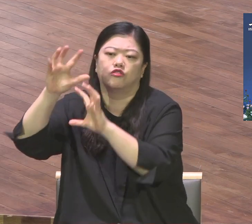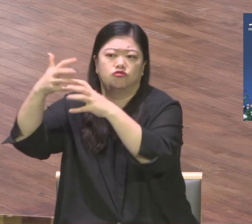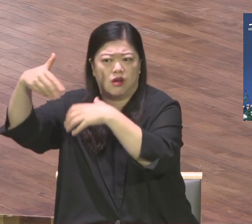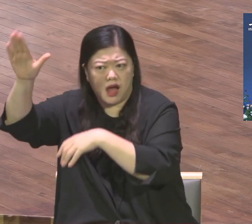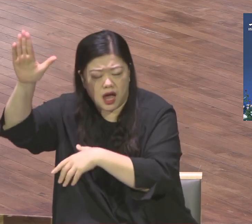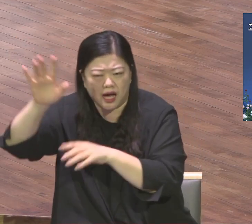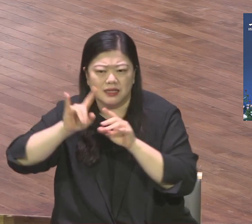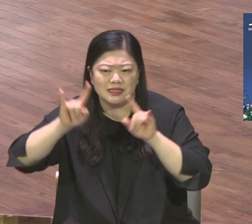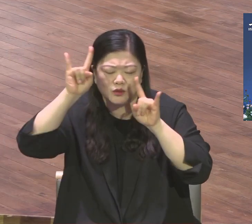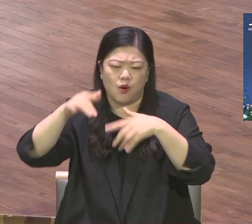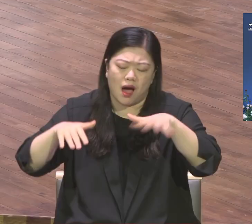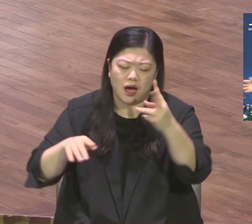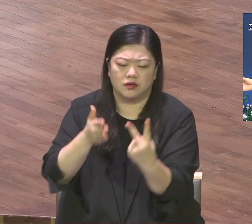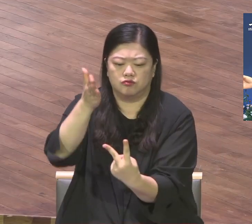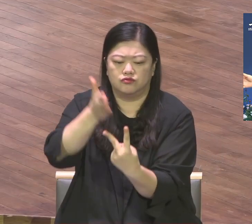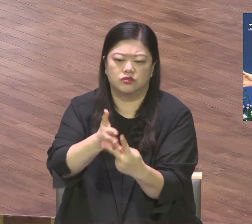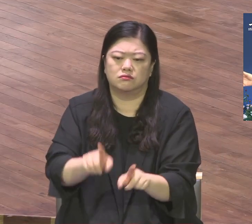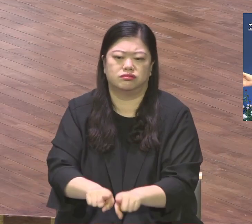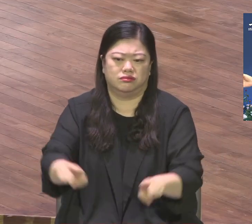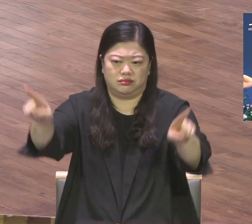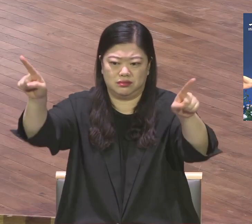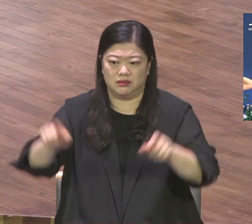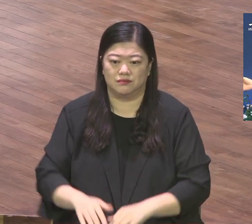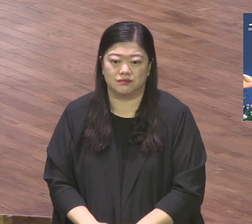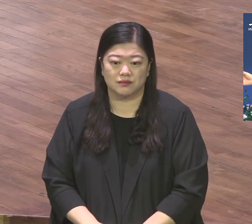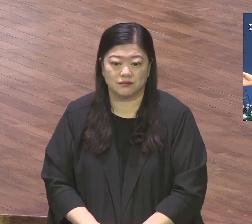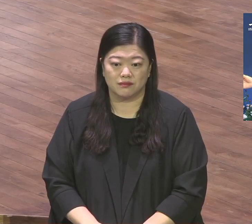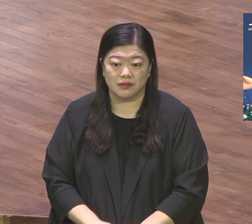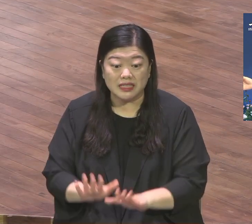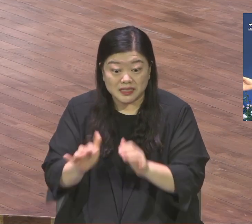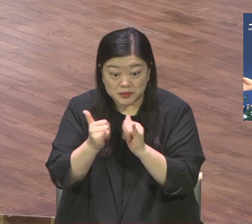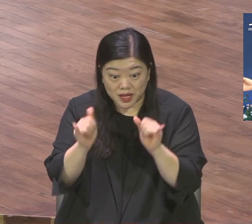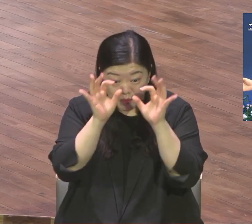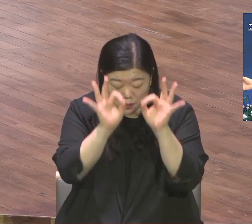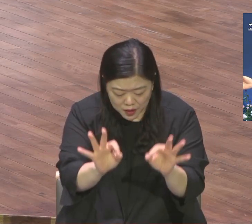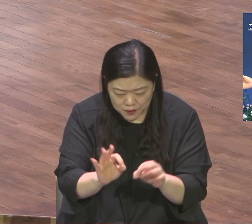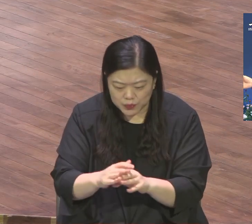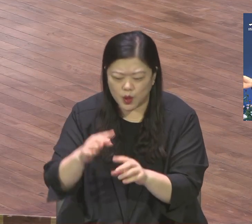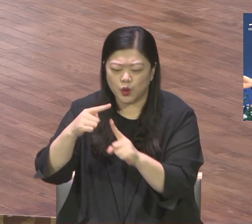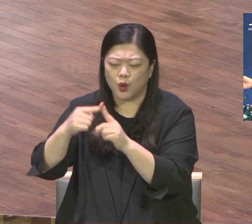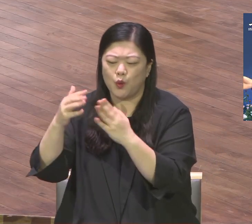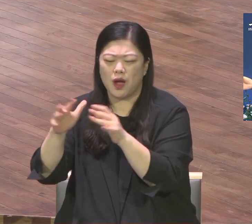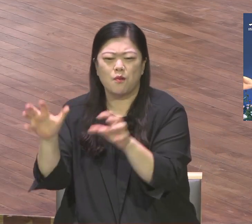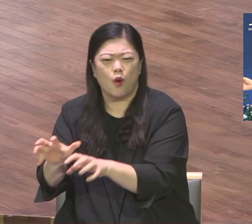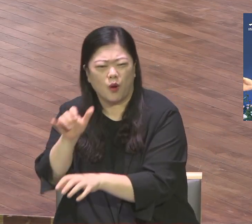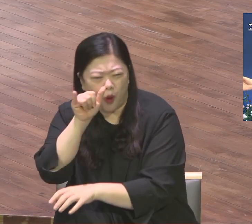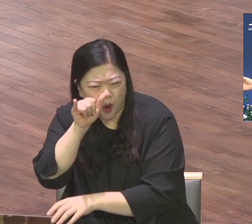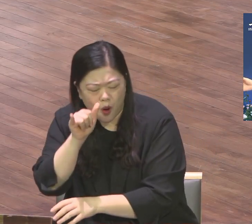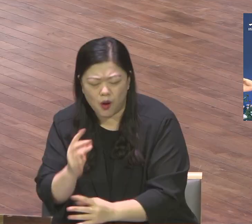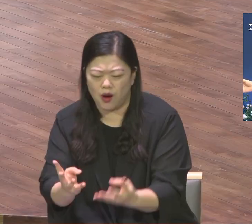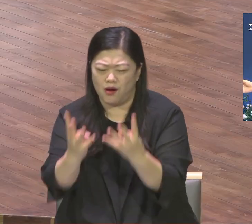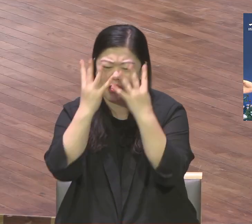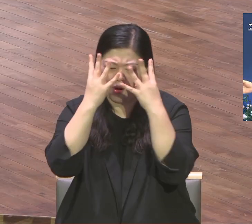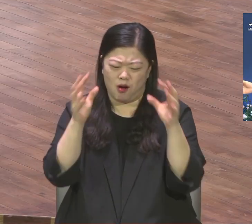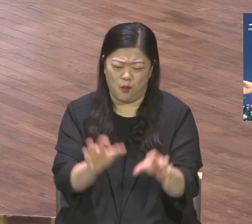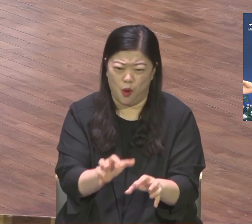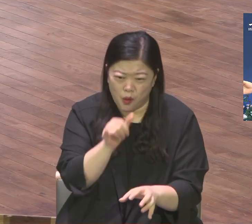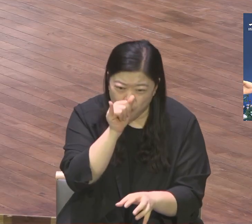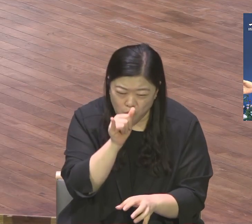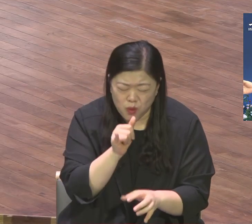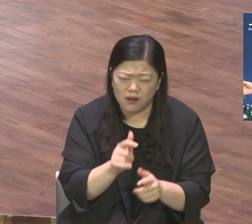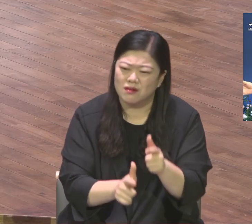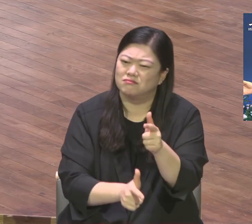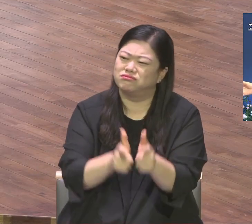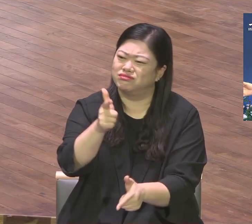예배당에 예배하는 사람들이 있고 저 영등포 교도소에 있고 영등포 교도소에도 독방에 있는 사람이 있고